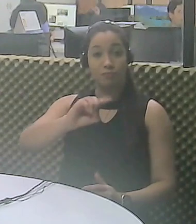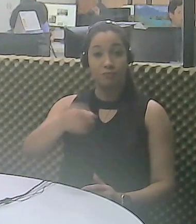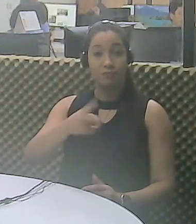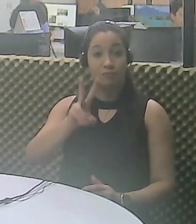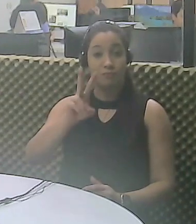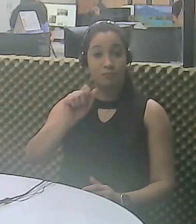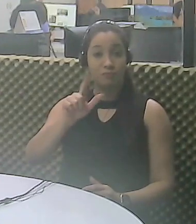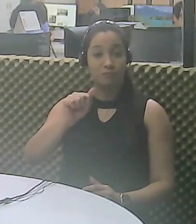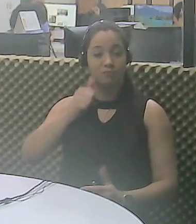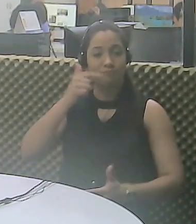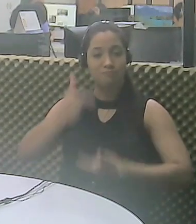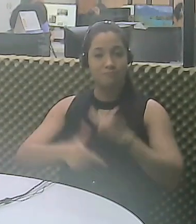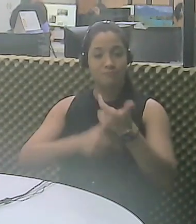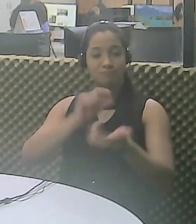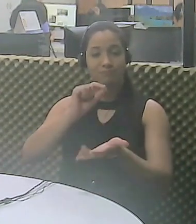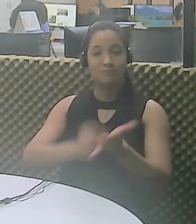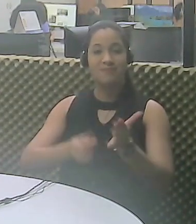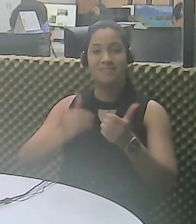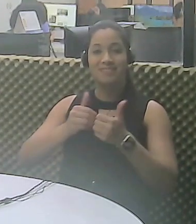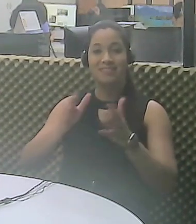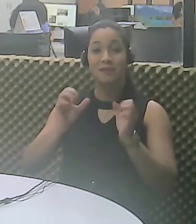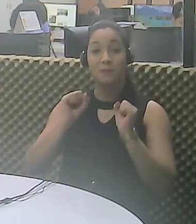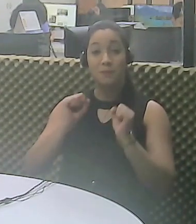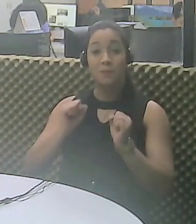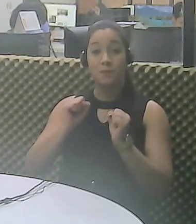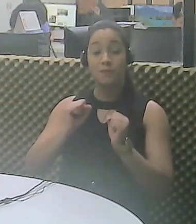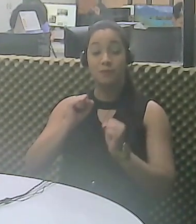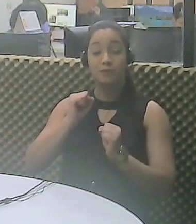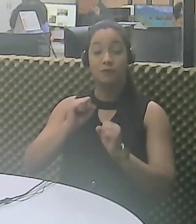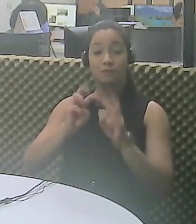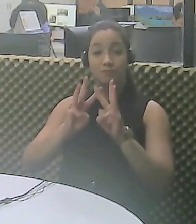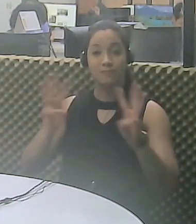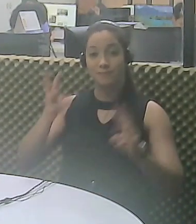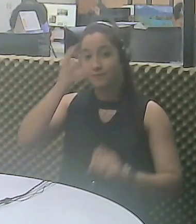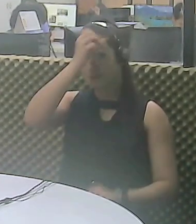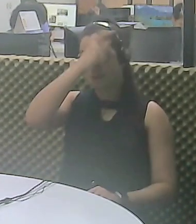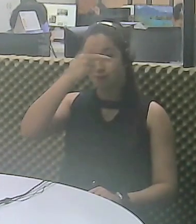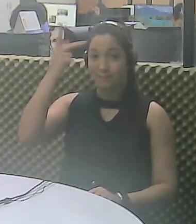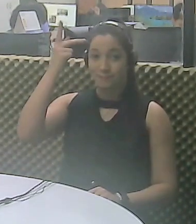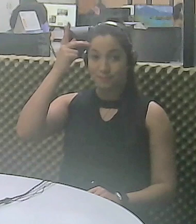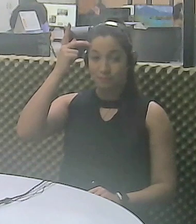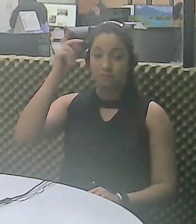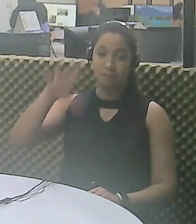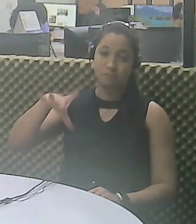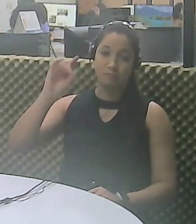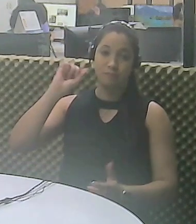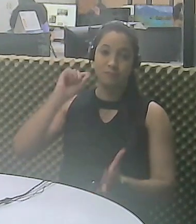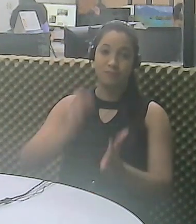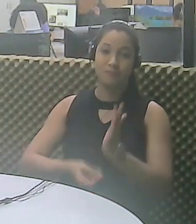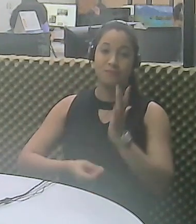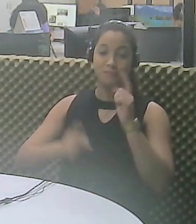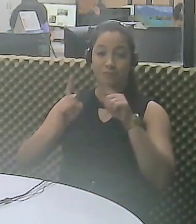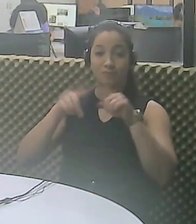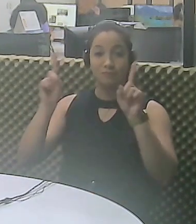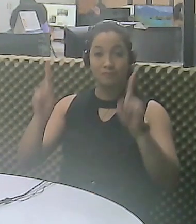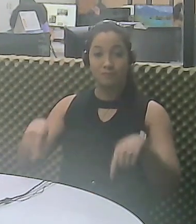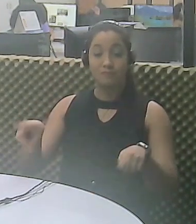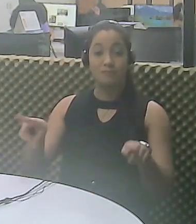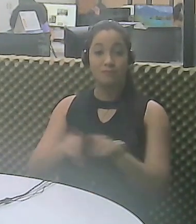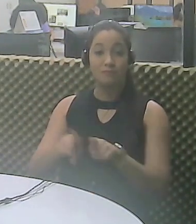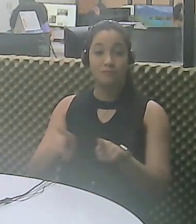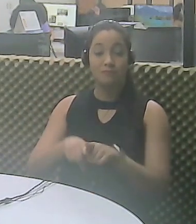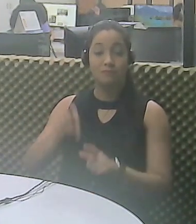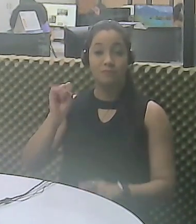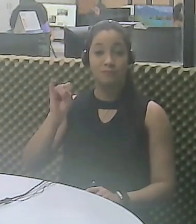empregos. As inscrições seguem abertas e podem ser feitas tanto pelo portal da Prefeitura, na opção Cadastro do Trabalhador, quanto no